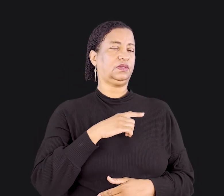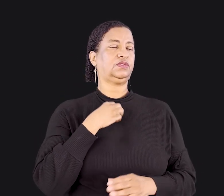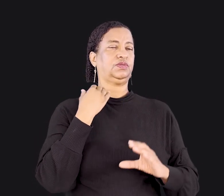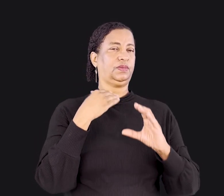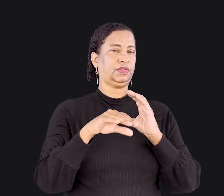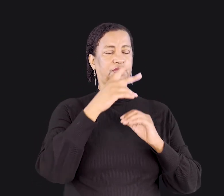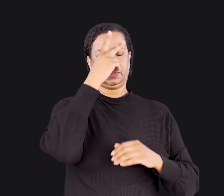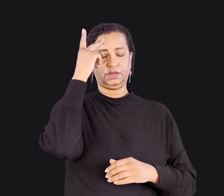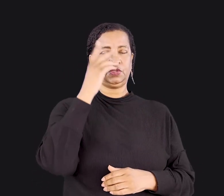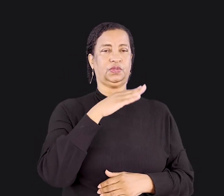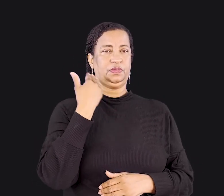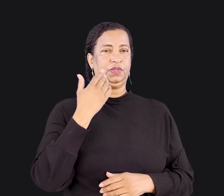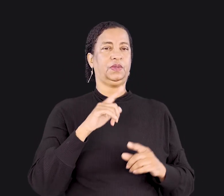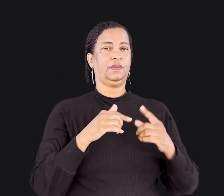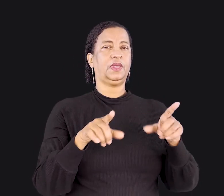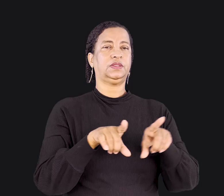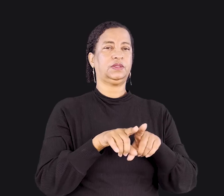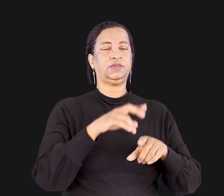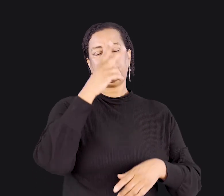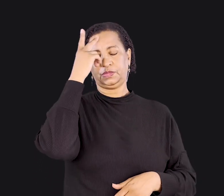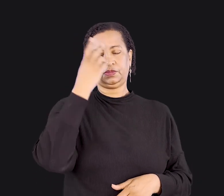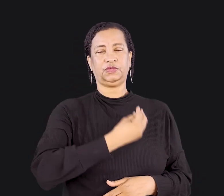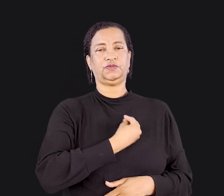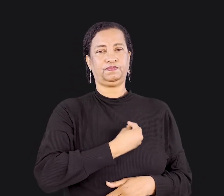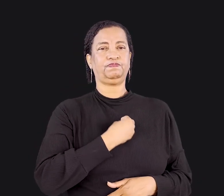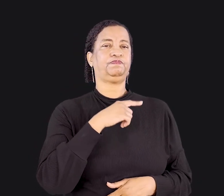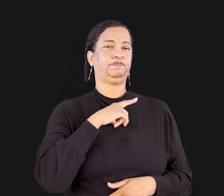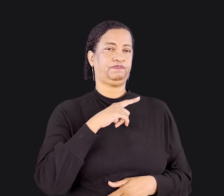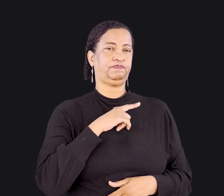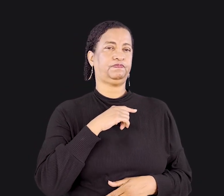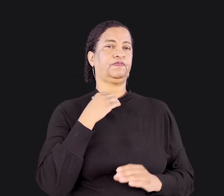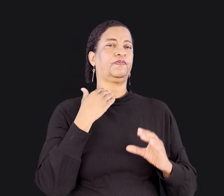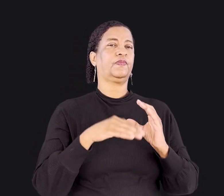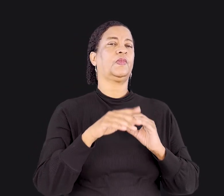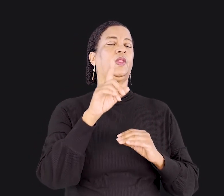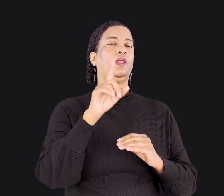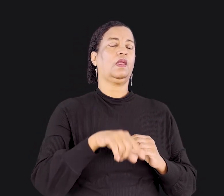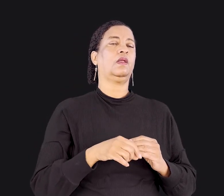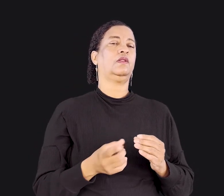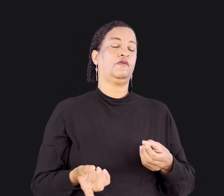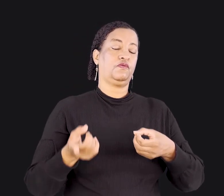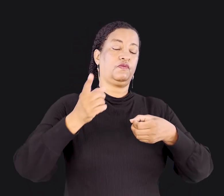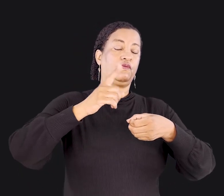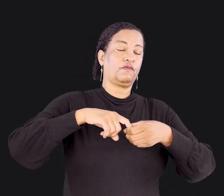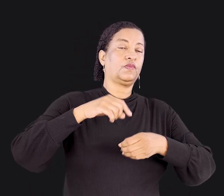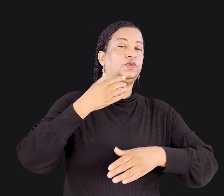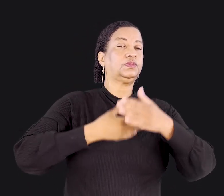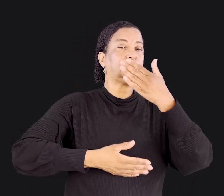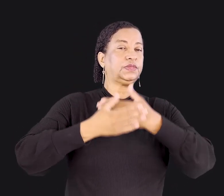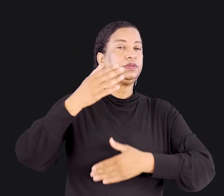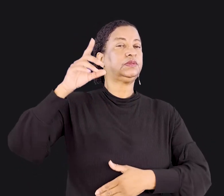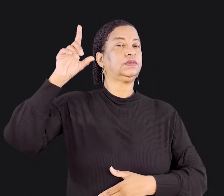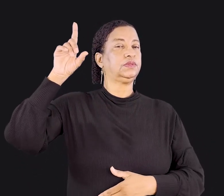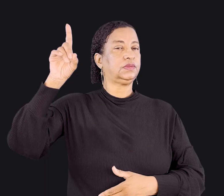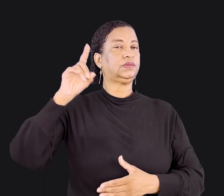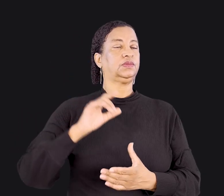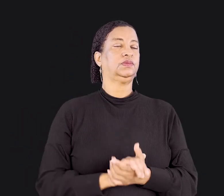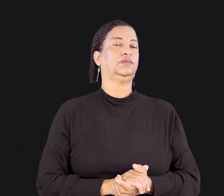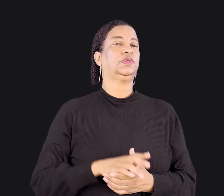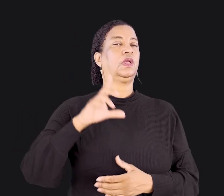morrendo, mas também para quem estava vivo. E a mensagem era: reconcilie-se com Deus. Deus